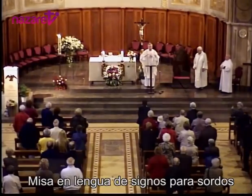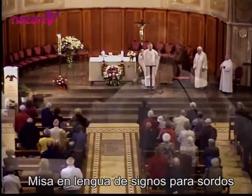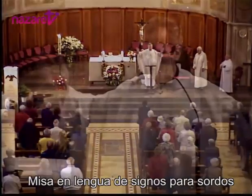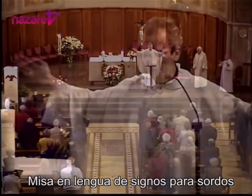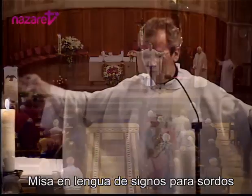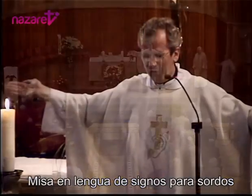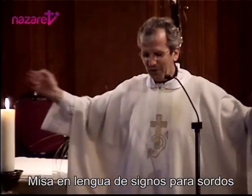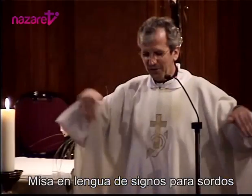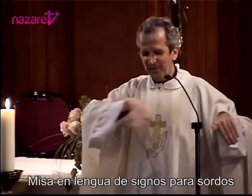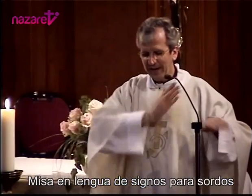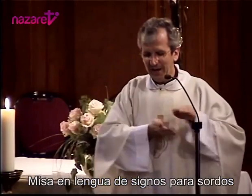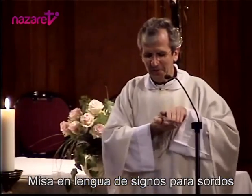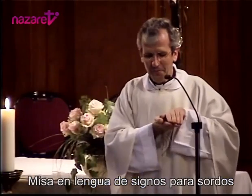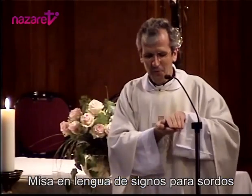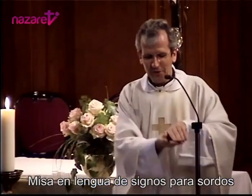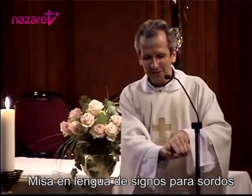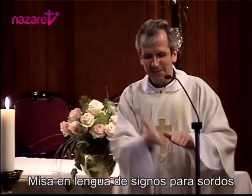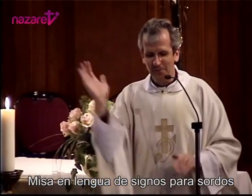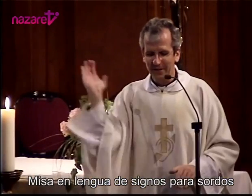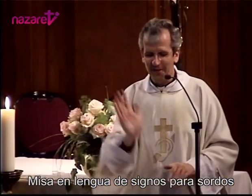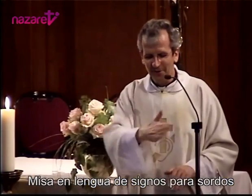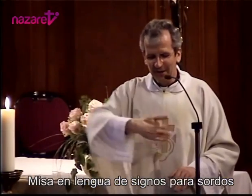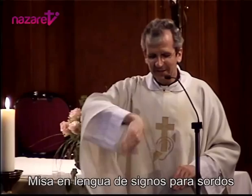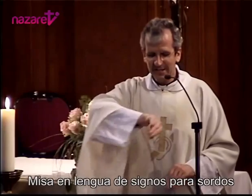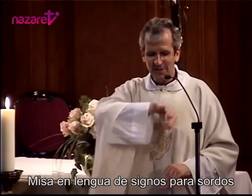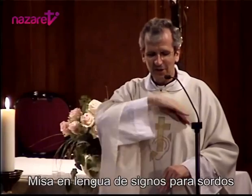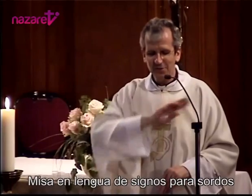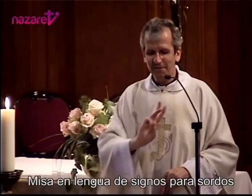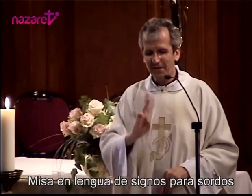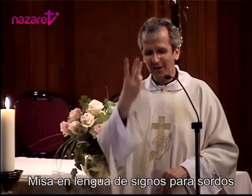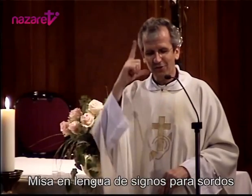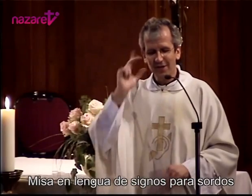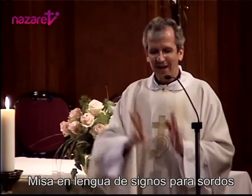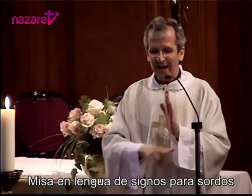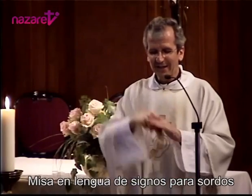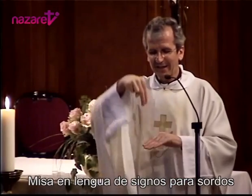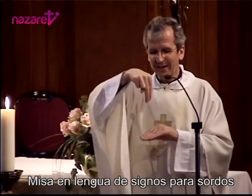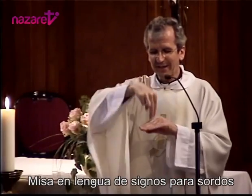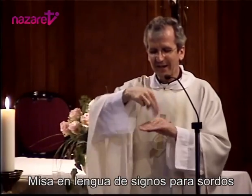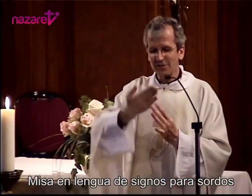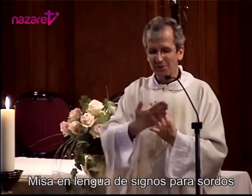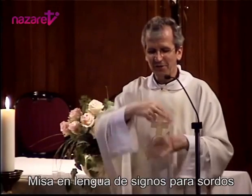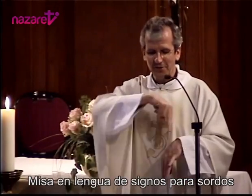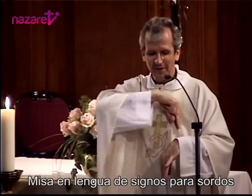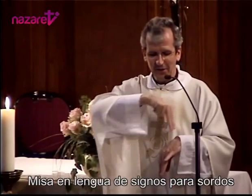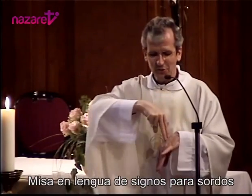Pilato, fue crucificado, muerto y sepultado, descendió a los infiernos, al tercer día resucitó de entre los